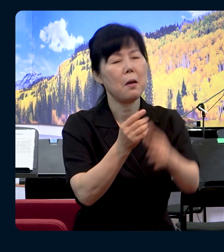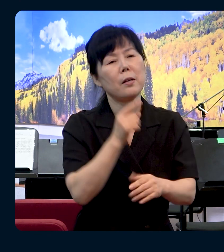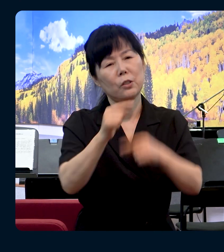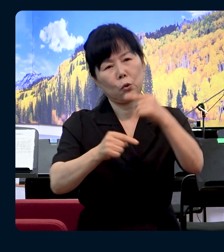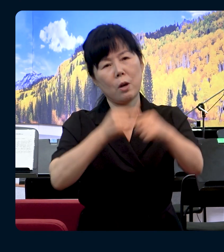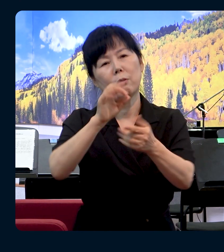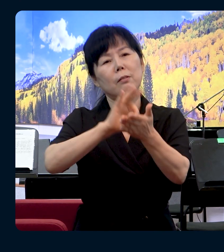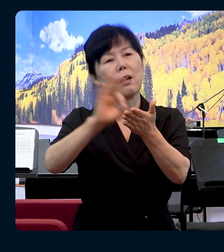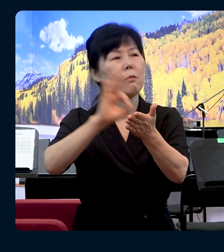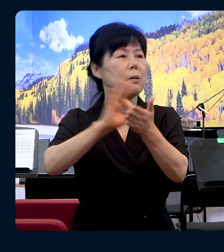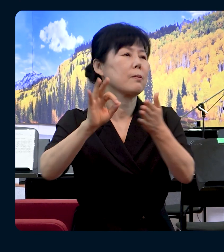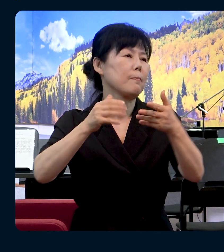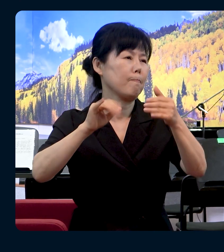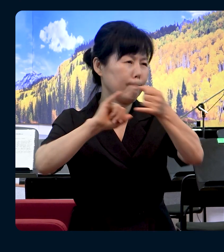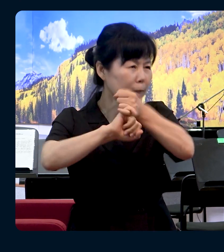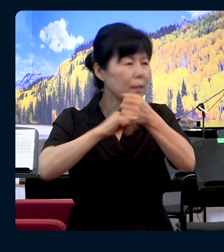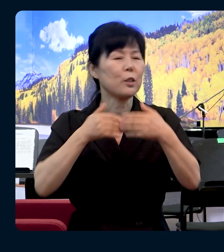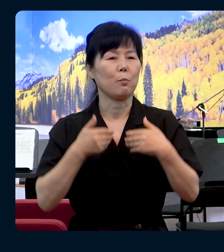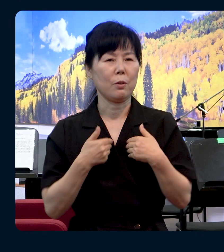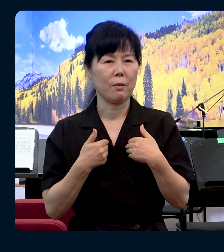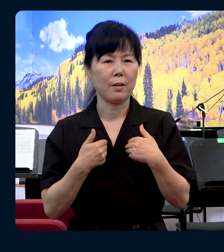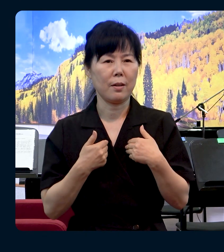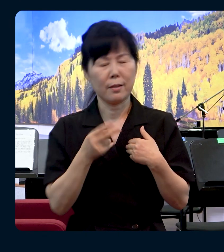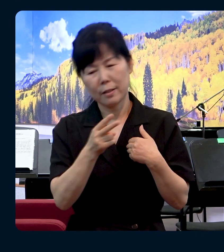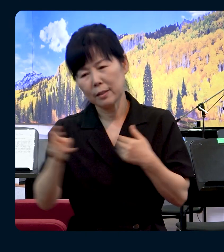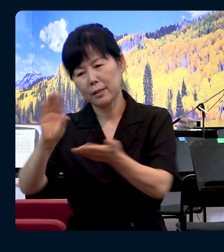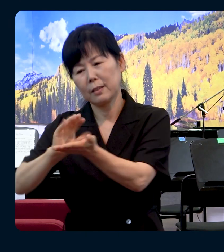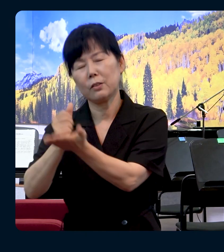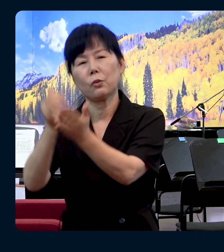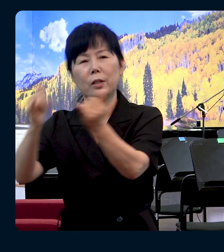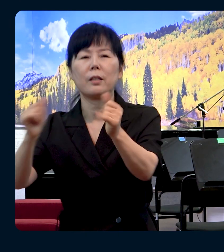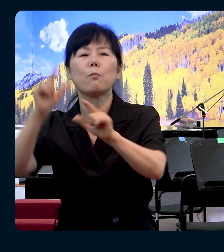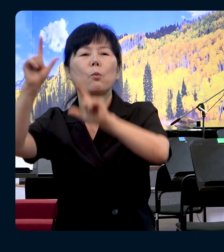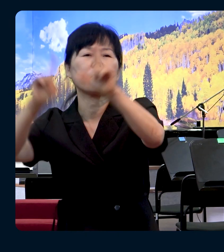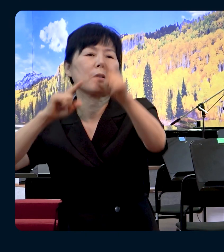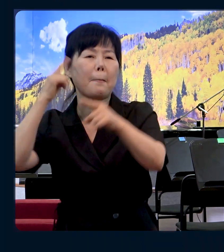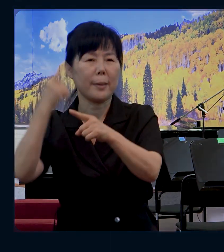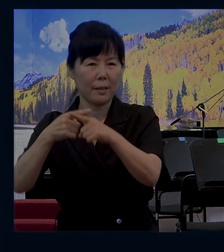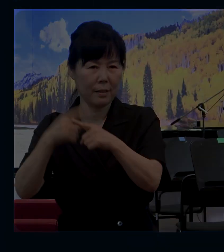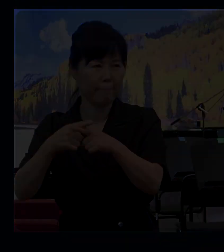이게 그리스도인의 모습입니다. 기도하겠습니다.